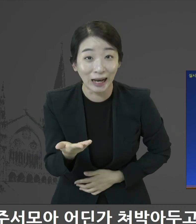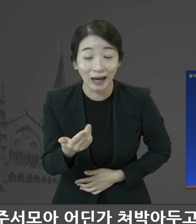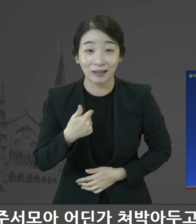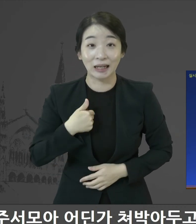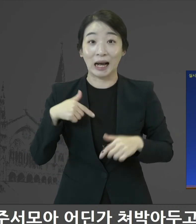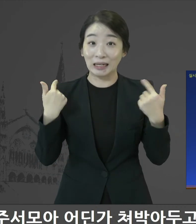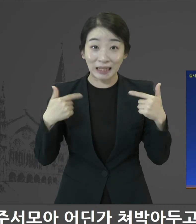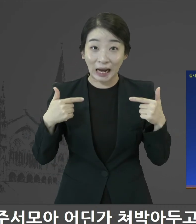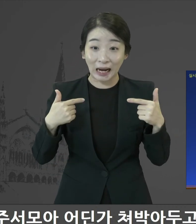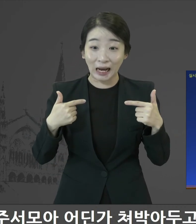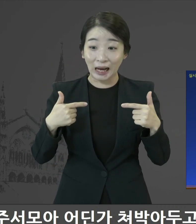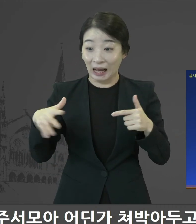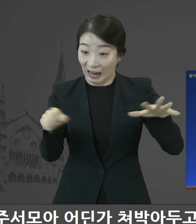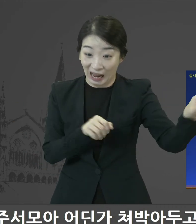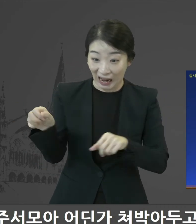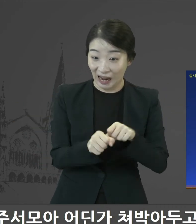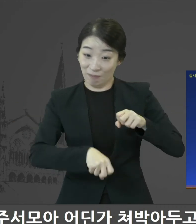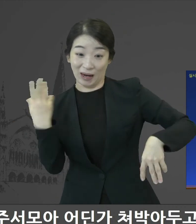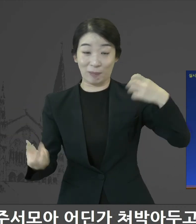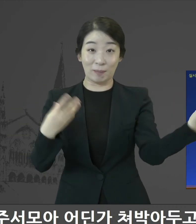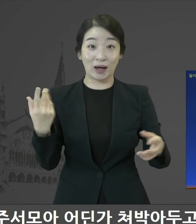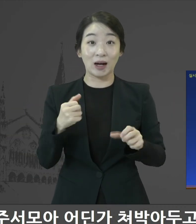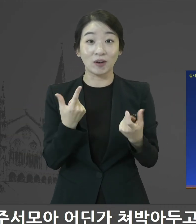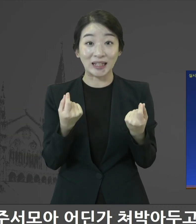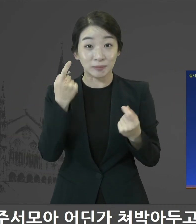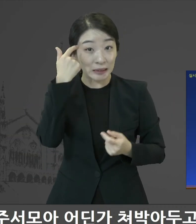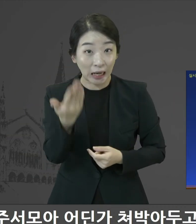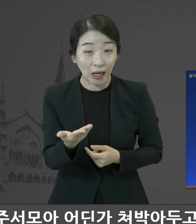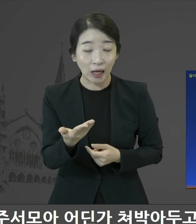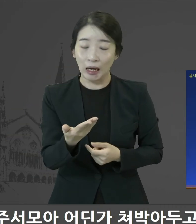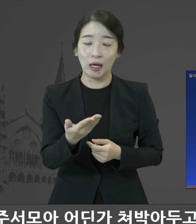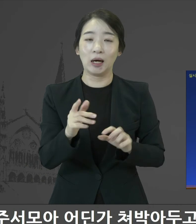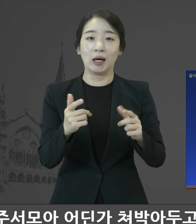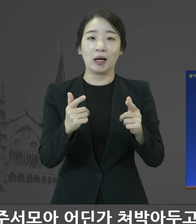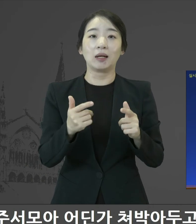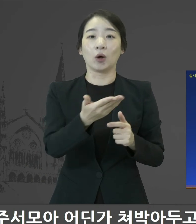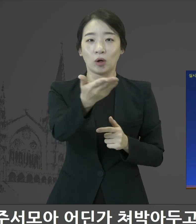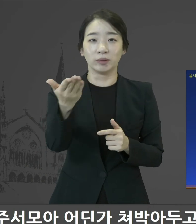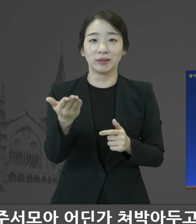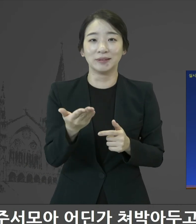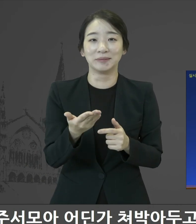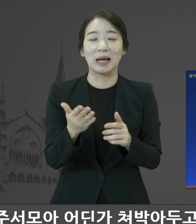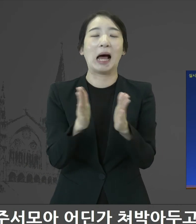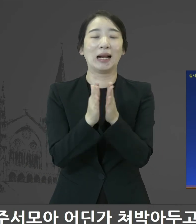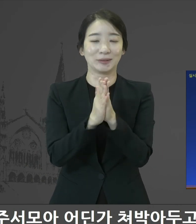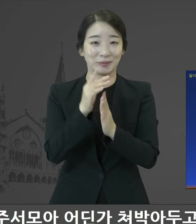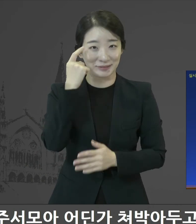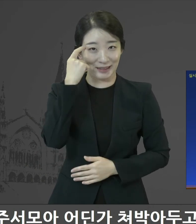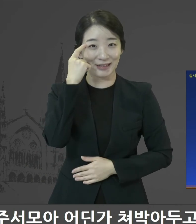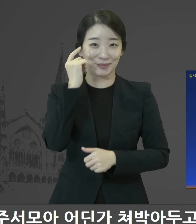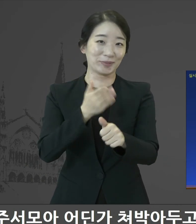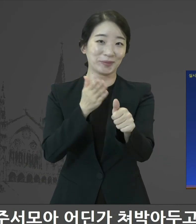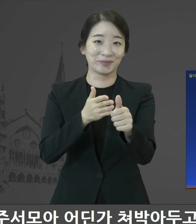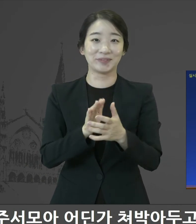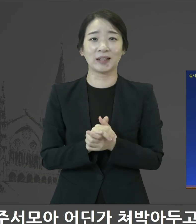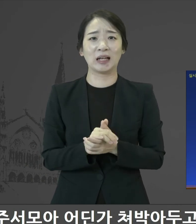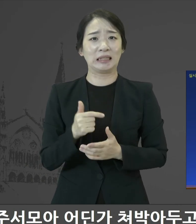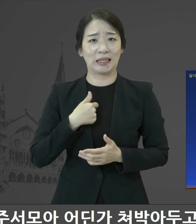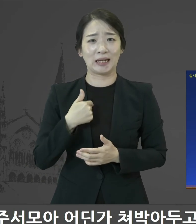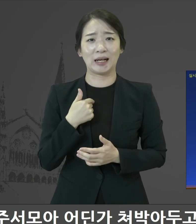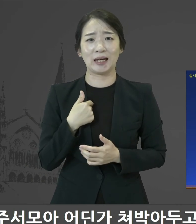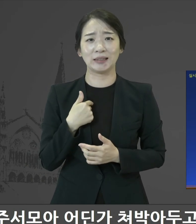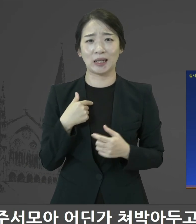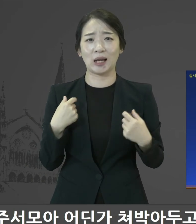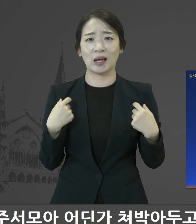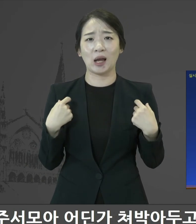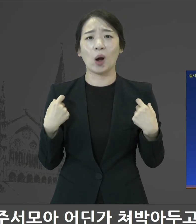같습니까? 잘하고 있습니까? 어색합니까? 여러분 판단에 맡기겠습니다. 우리가 버리는데요, 대부분